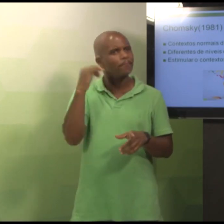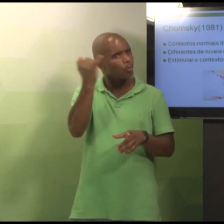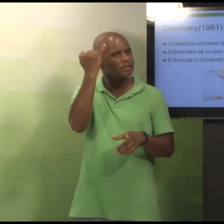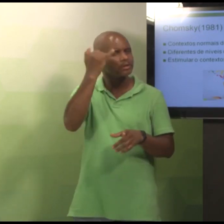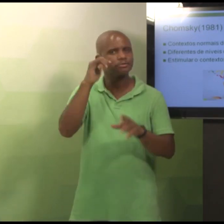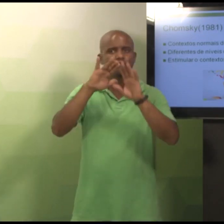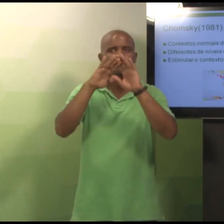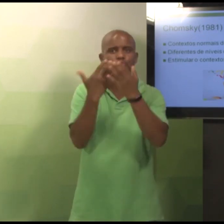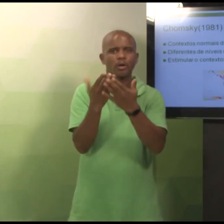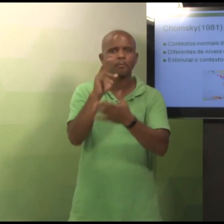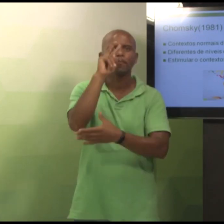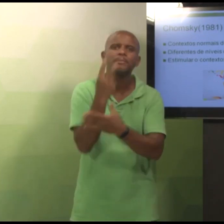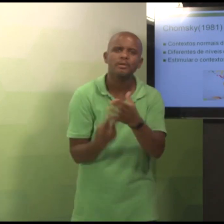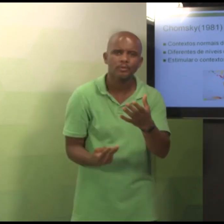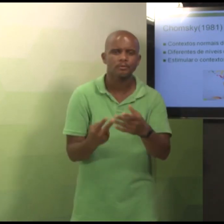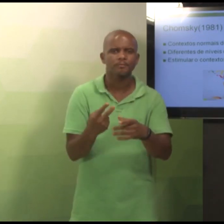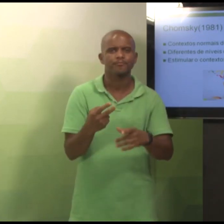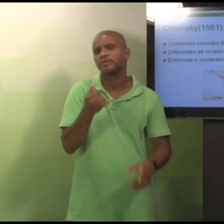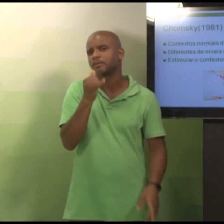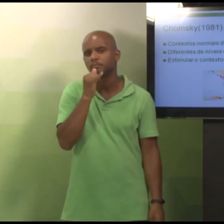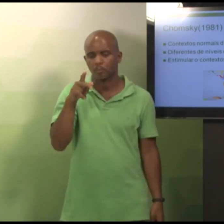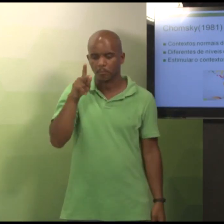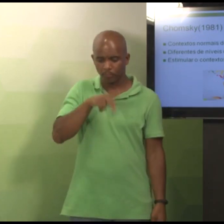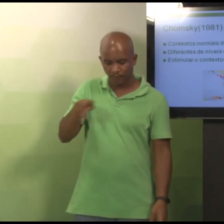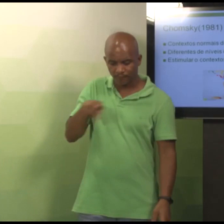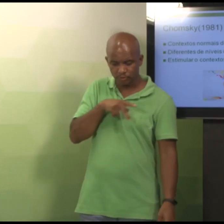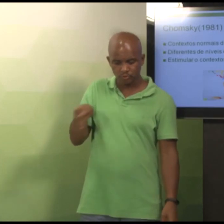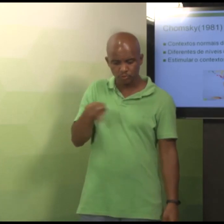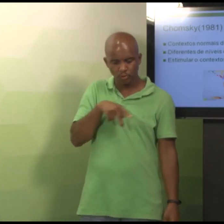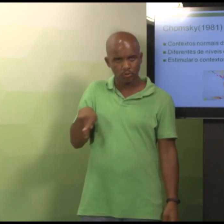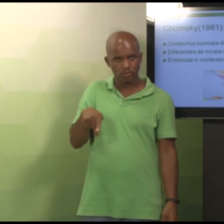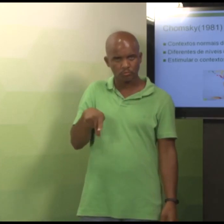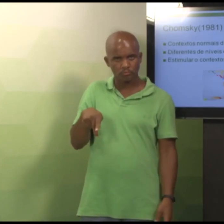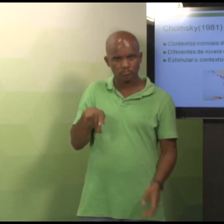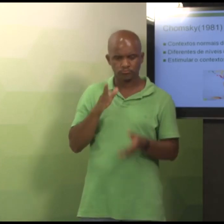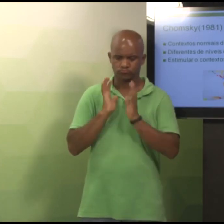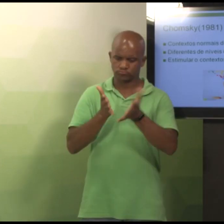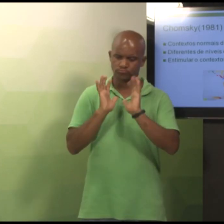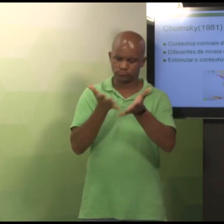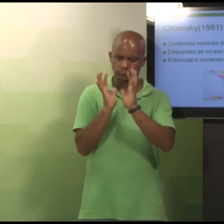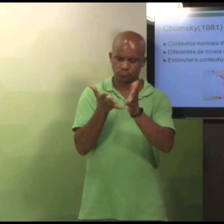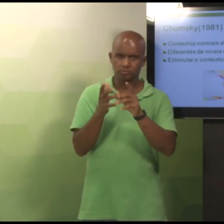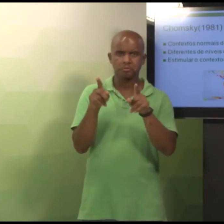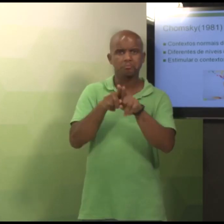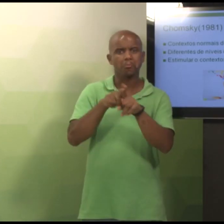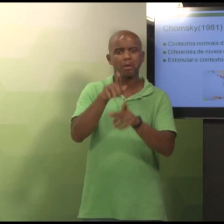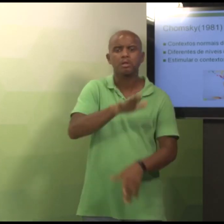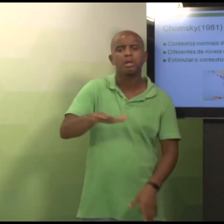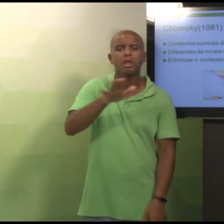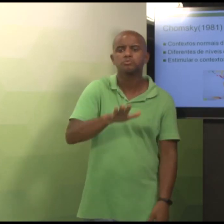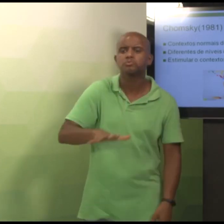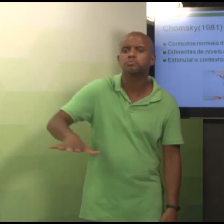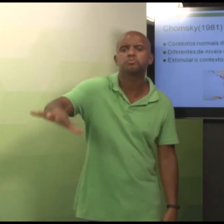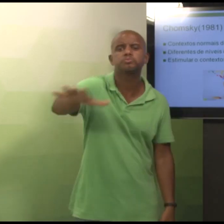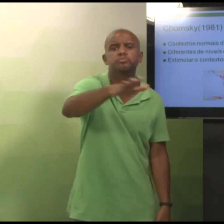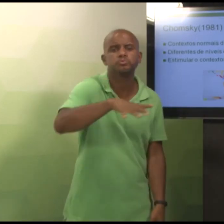É importante que o contexto escolar seja bilíngue. O professor saiba a língua de sinais, que